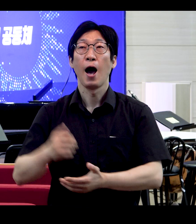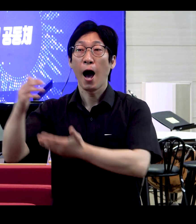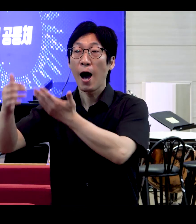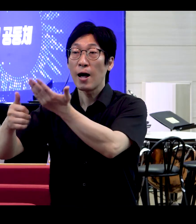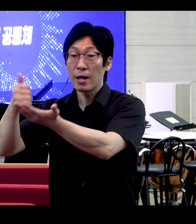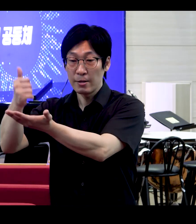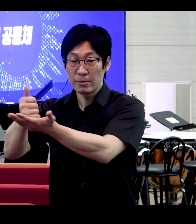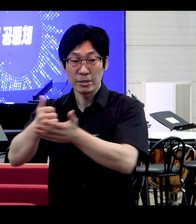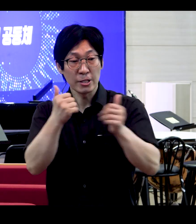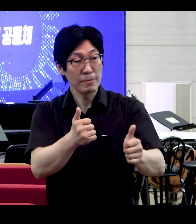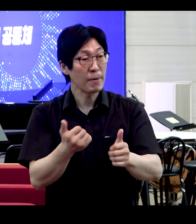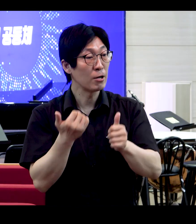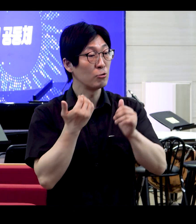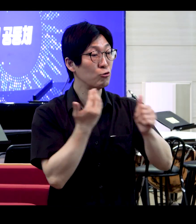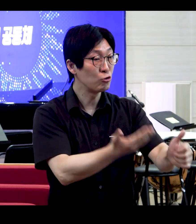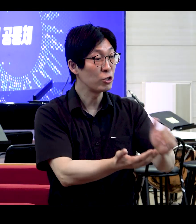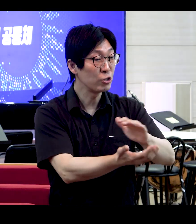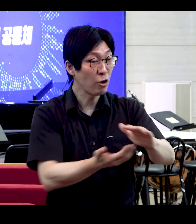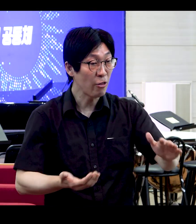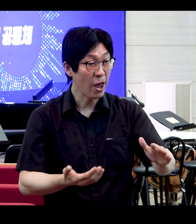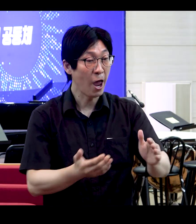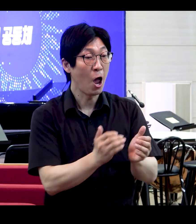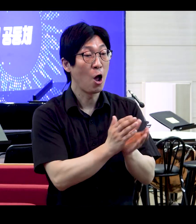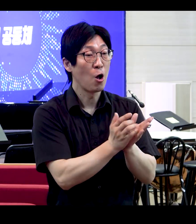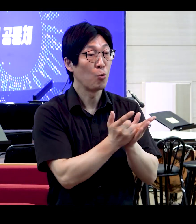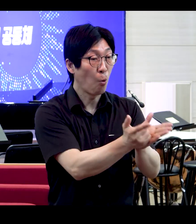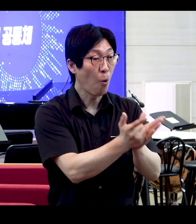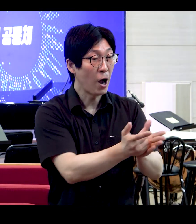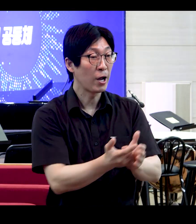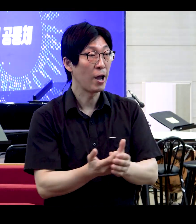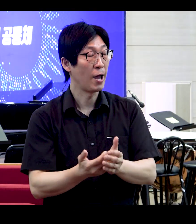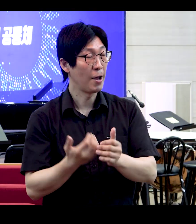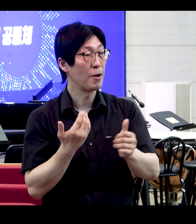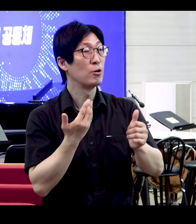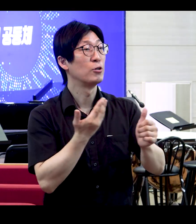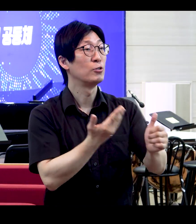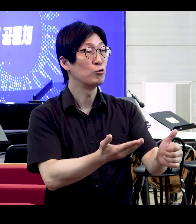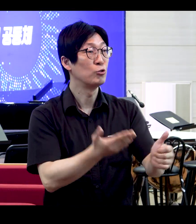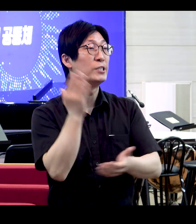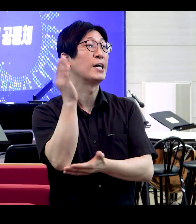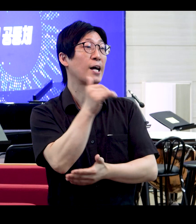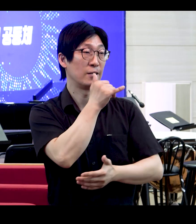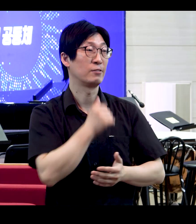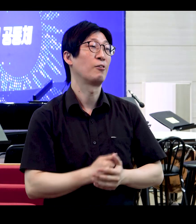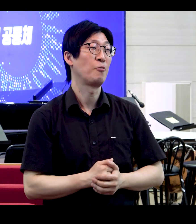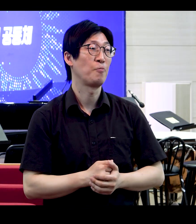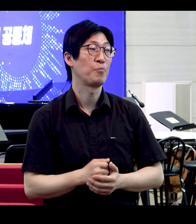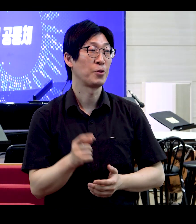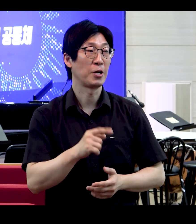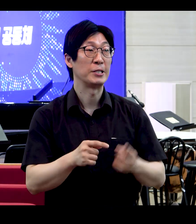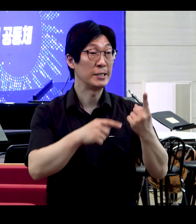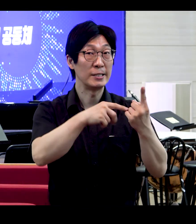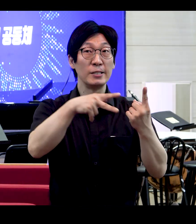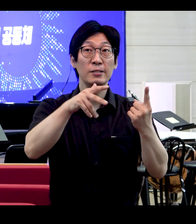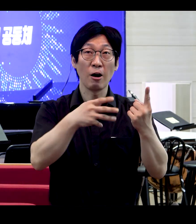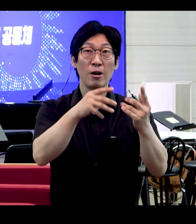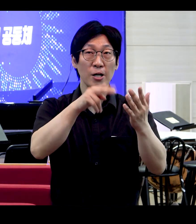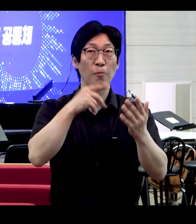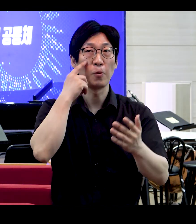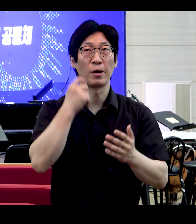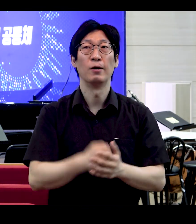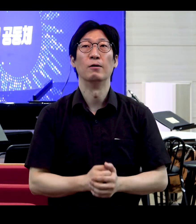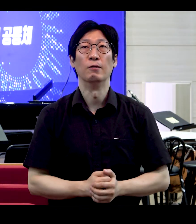하나님의 사람 노아에게 뭐라고 말씀하셨느냐, 그 메시지를 우리가 들어야 할 것입니다. 우리 1절 말씀을 함께